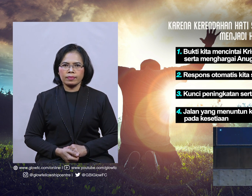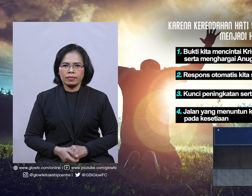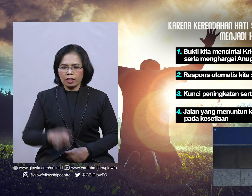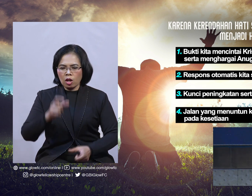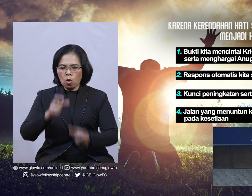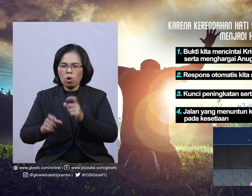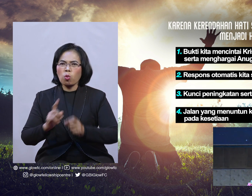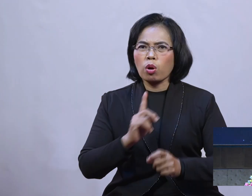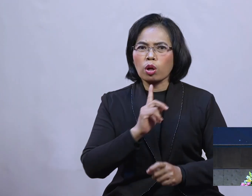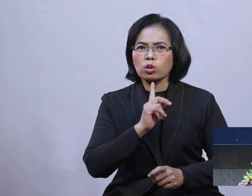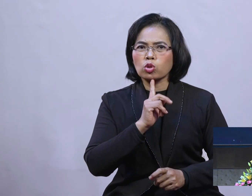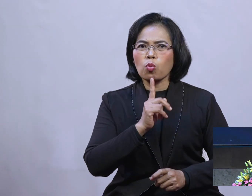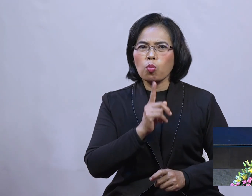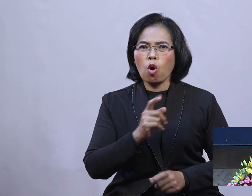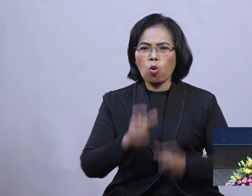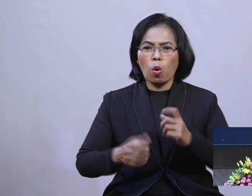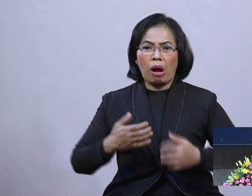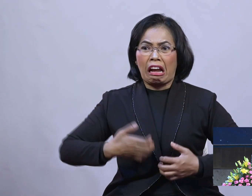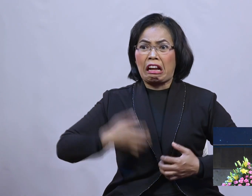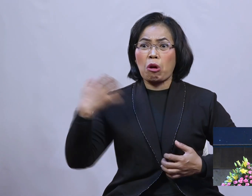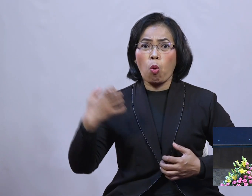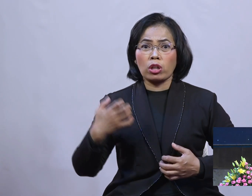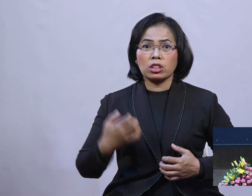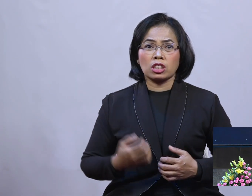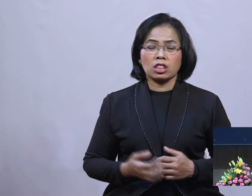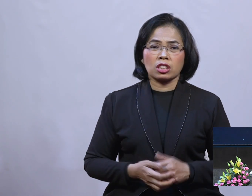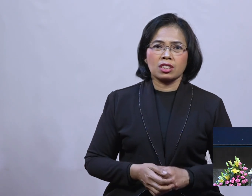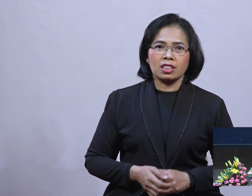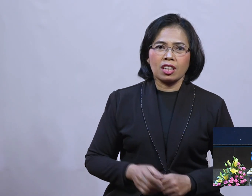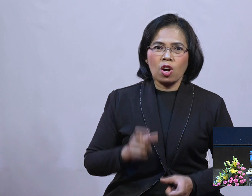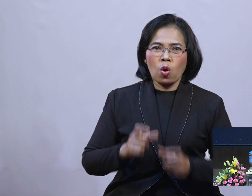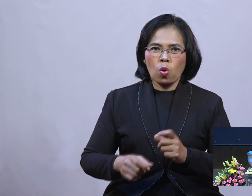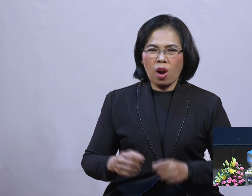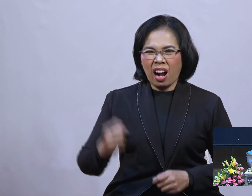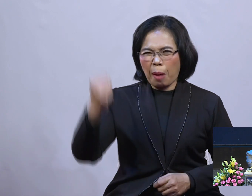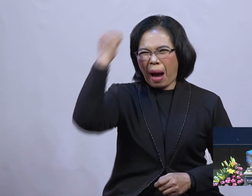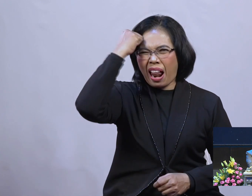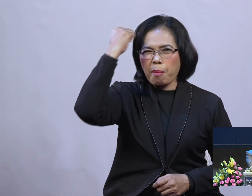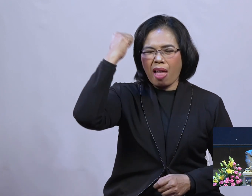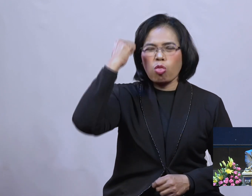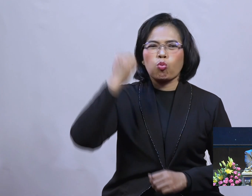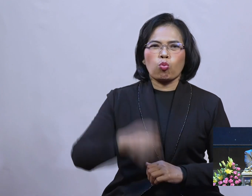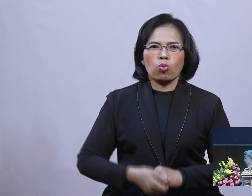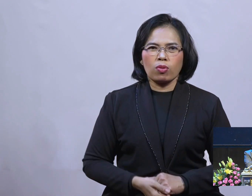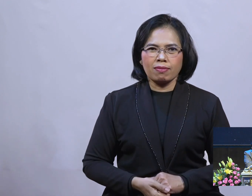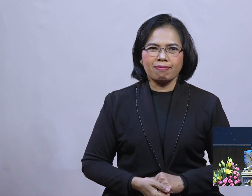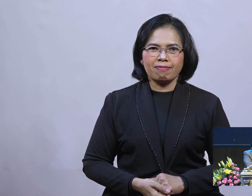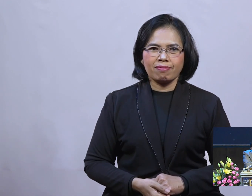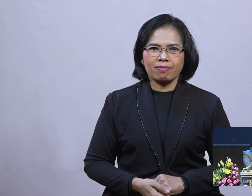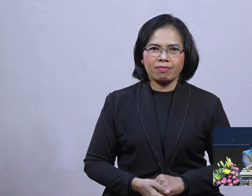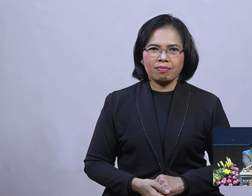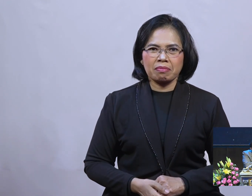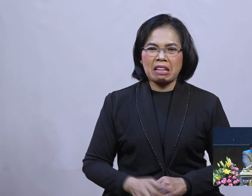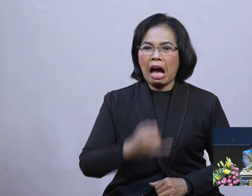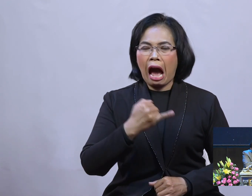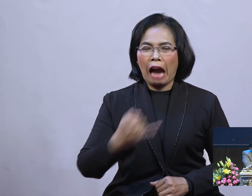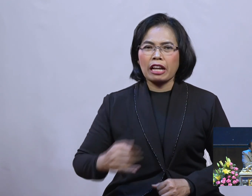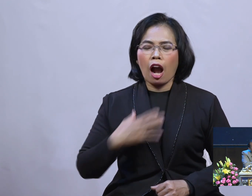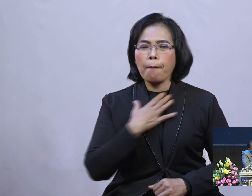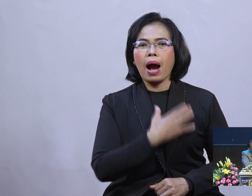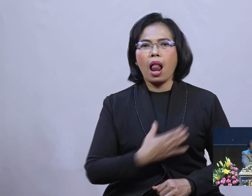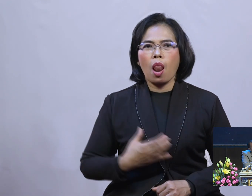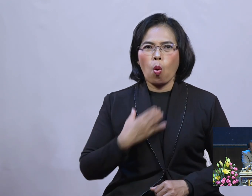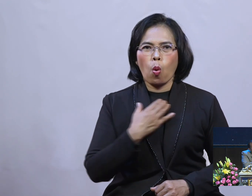Hai orang-orang sombong orang-orang egois orang-orang tengil orang-orang kepala batu Hai ujung-ujungnya akan